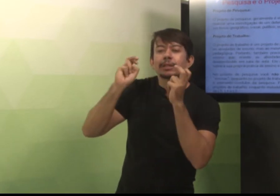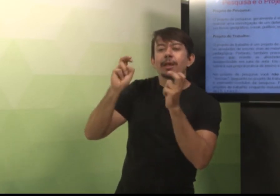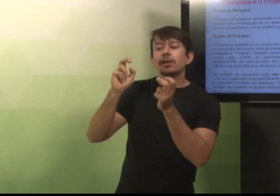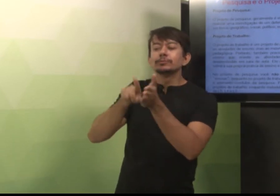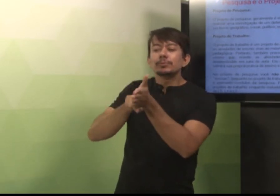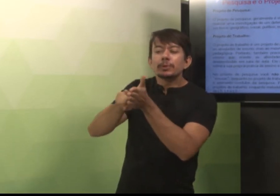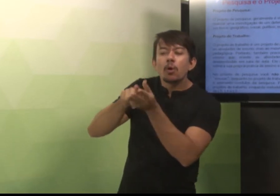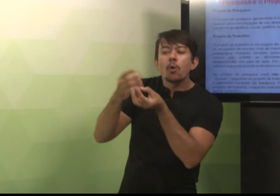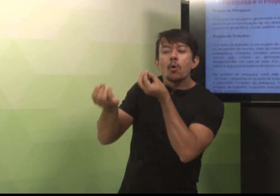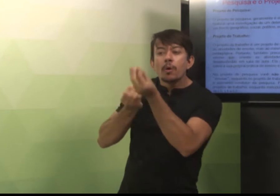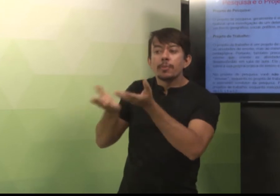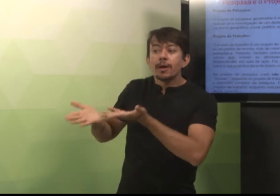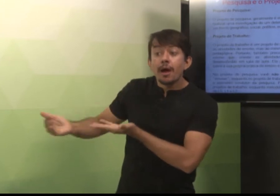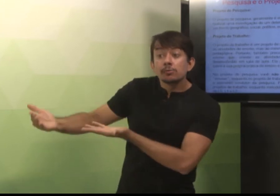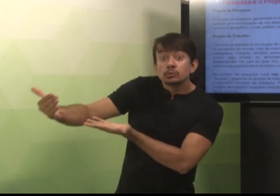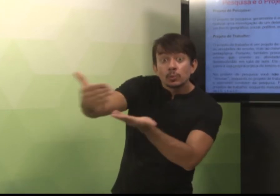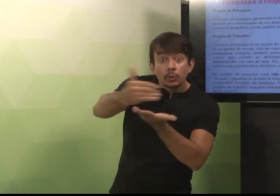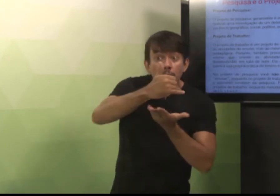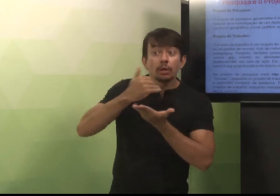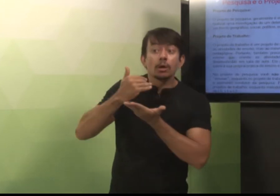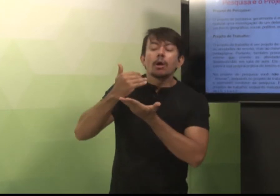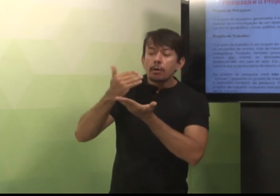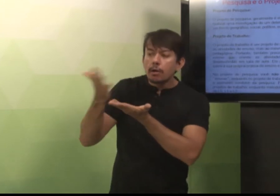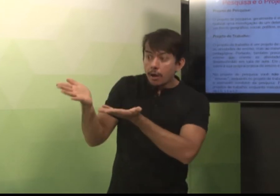ele está no campo da pesquisa, da coleta de dados,